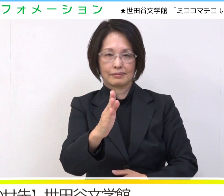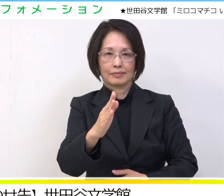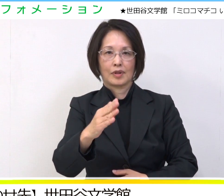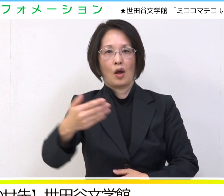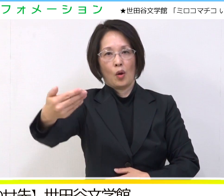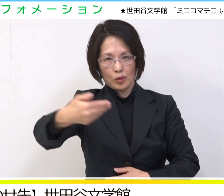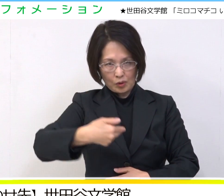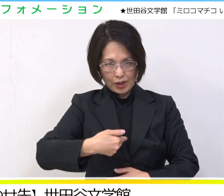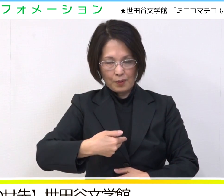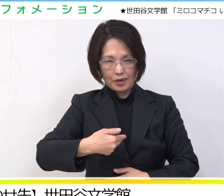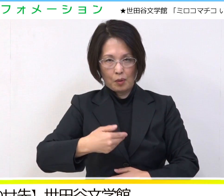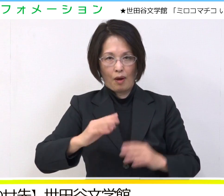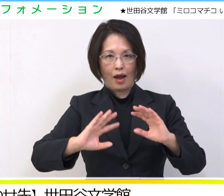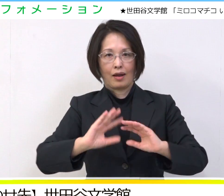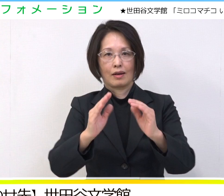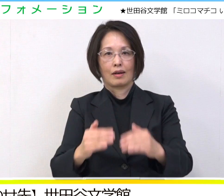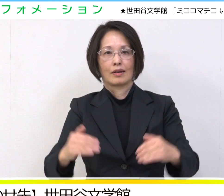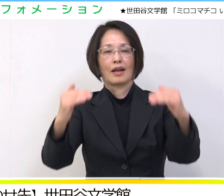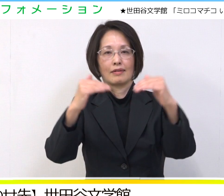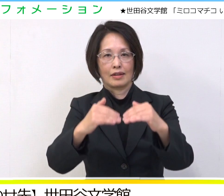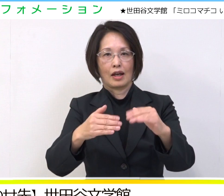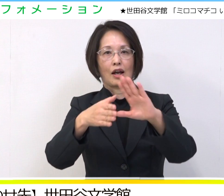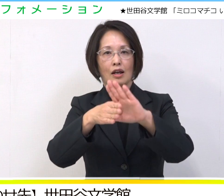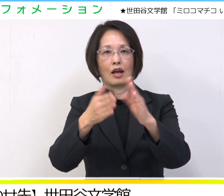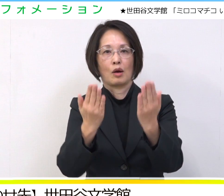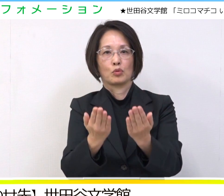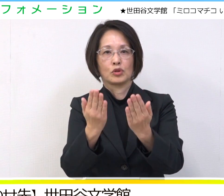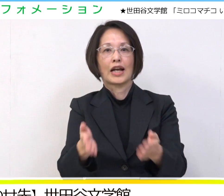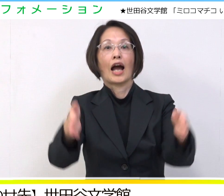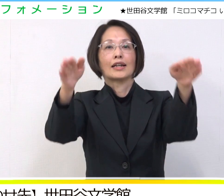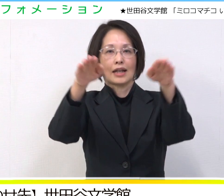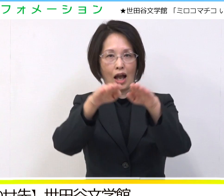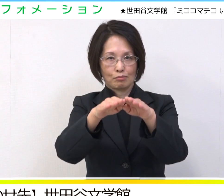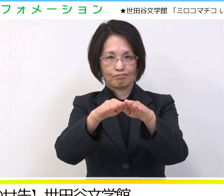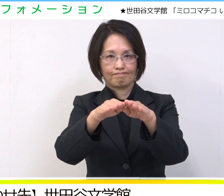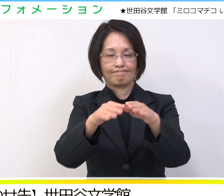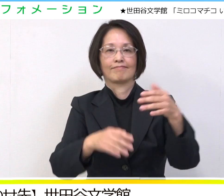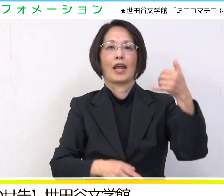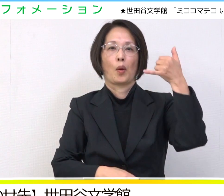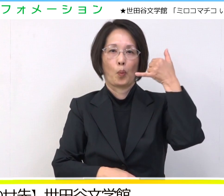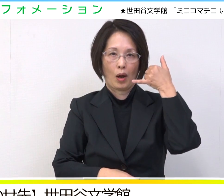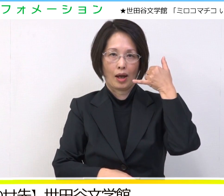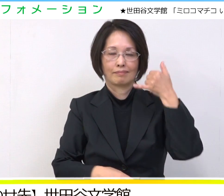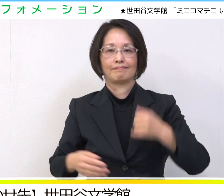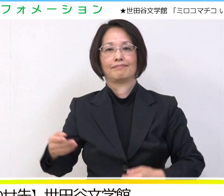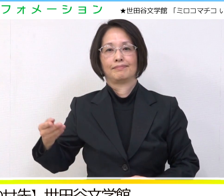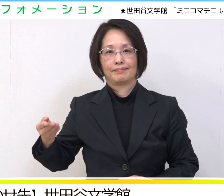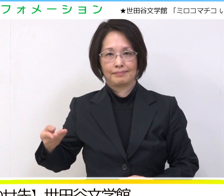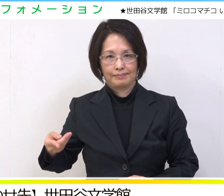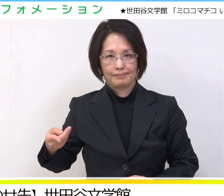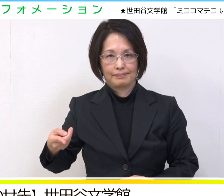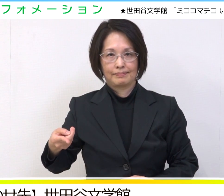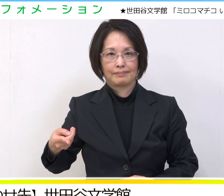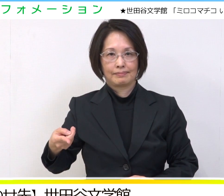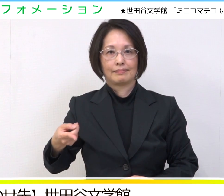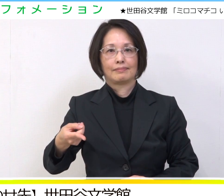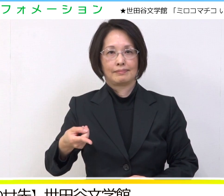お問い合わせは世田谷文学館電話5374